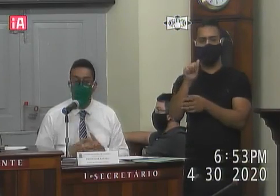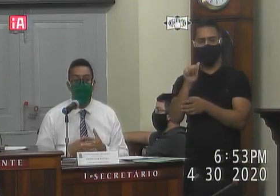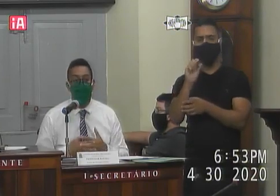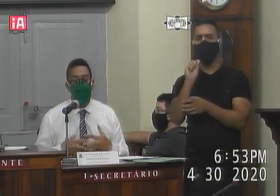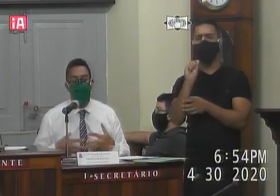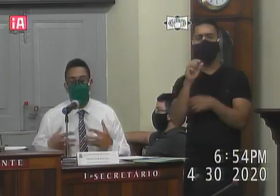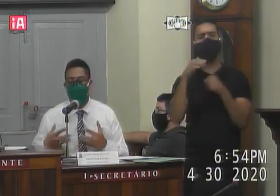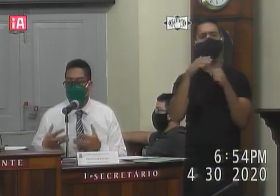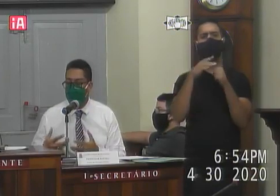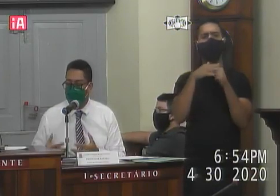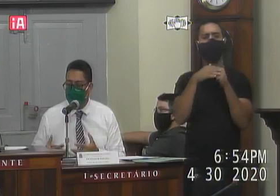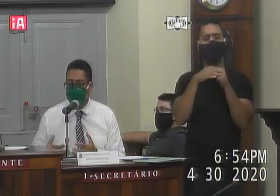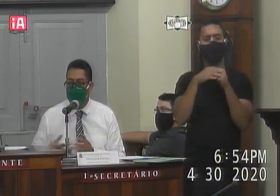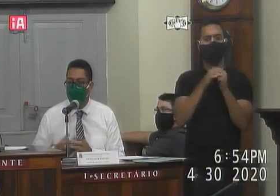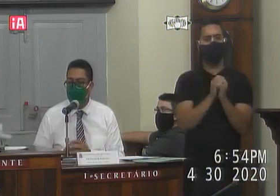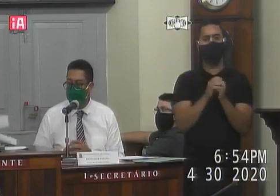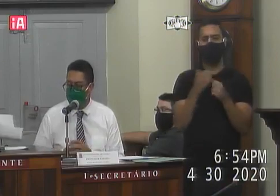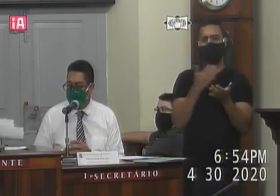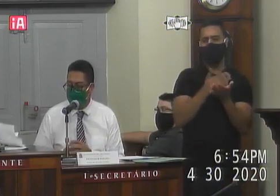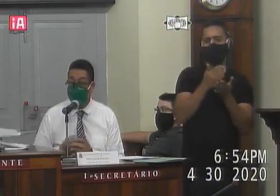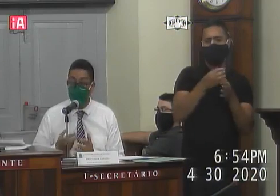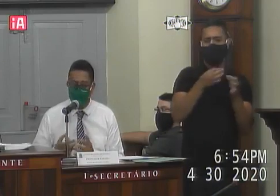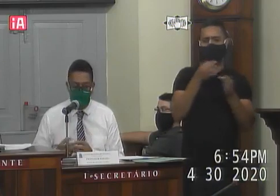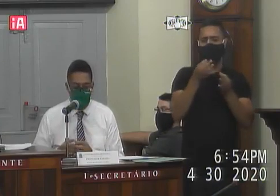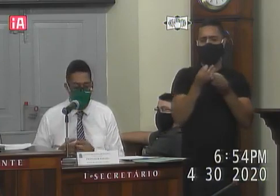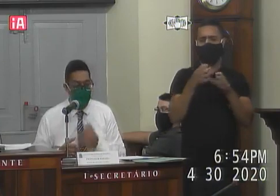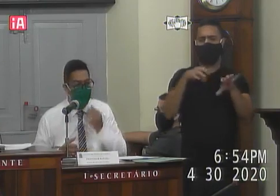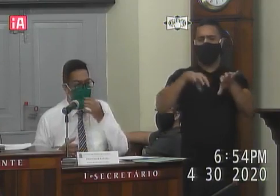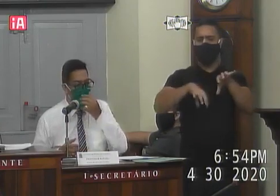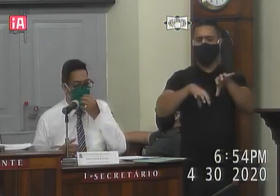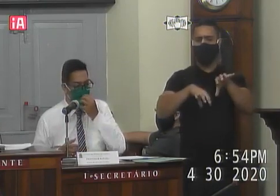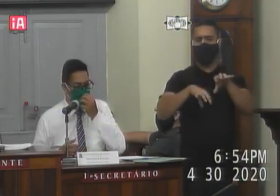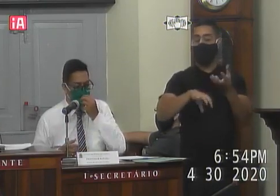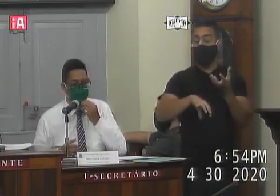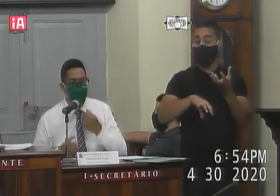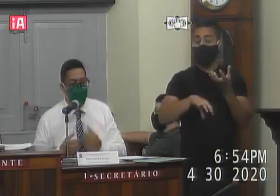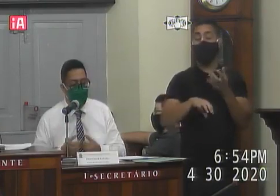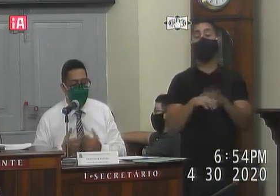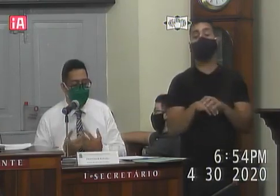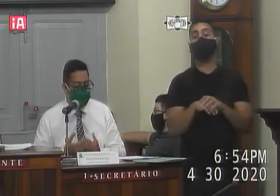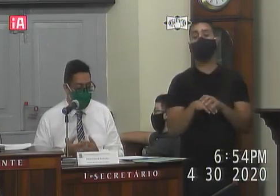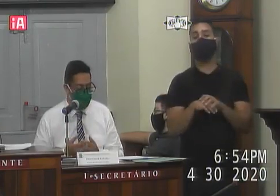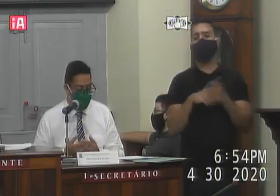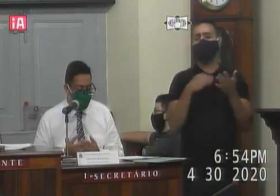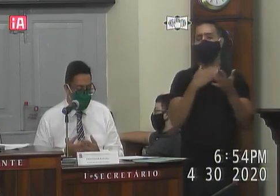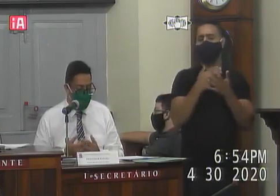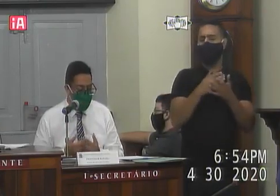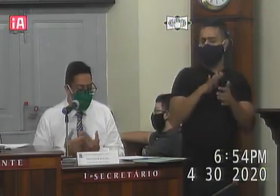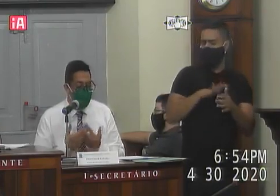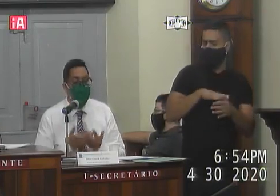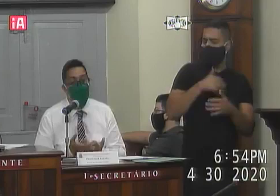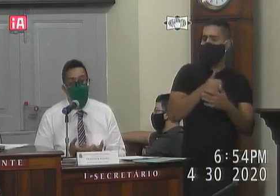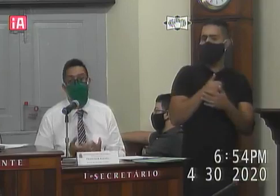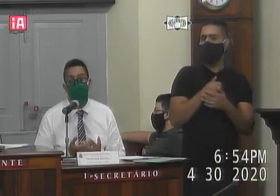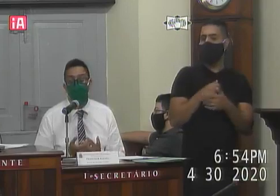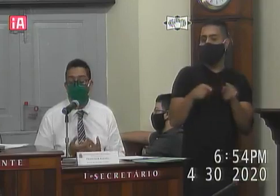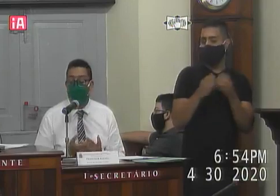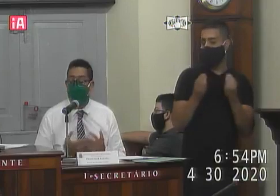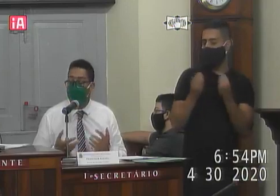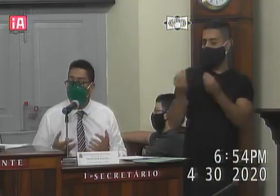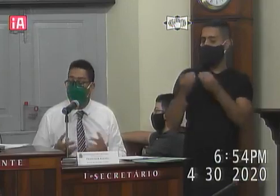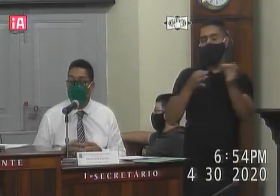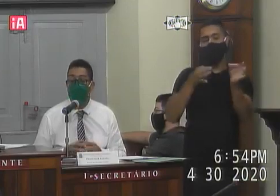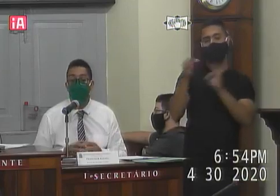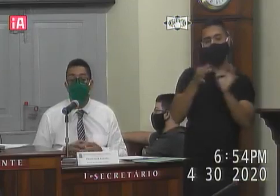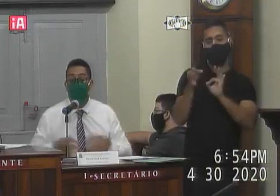Fibromialgia, que começou um projeto lá no Congresso, no Senado Federal, e eu fiquei muito honrado de ter sido contemplado com esse